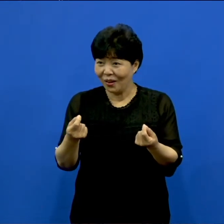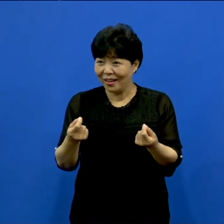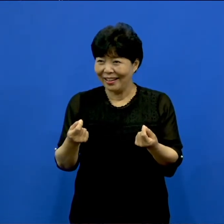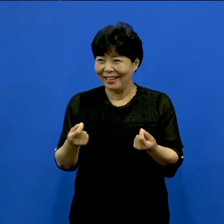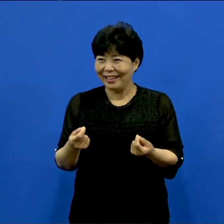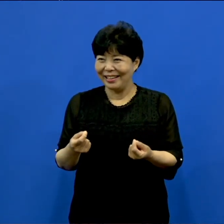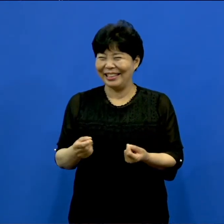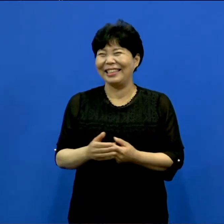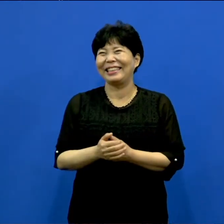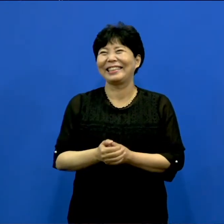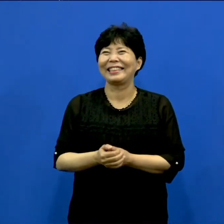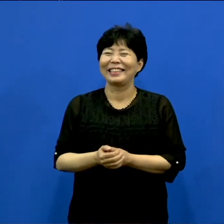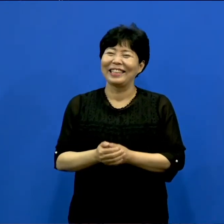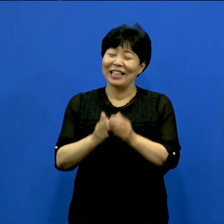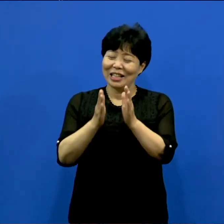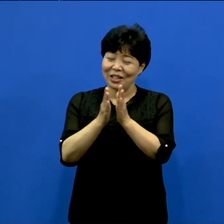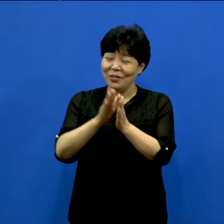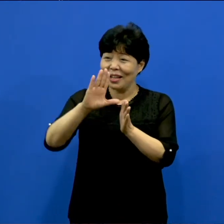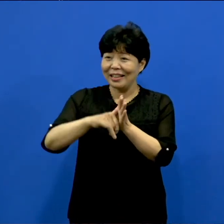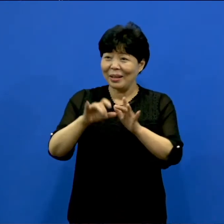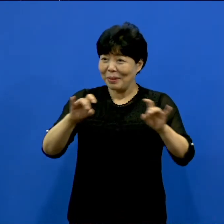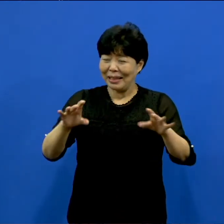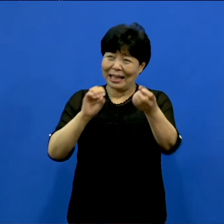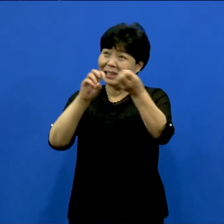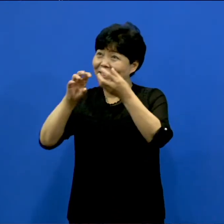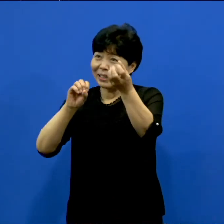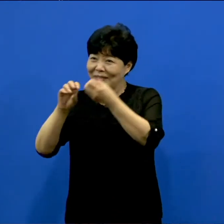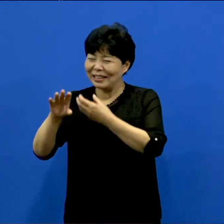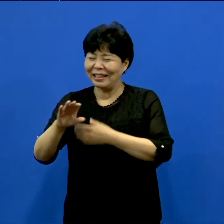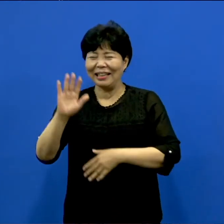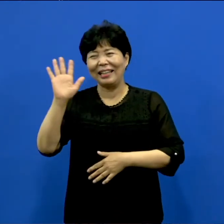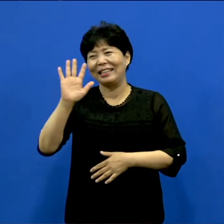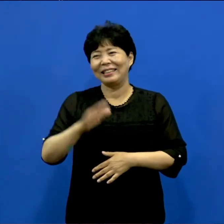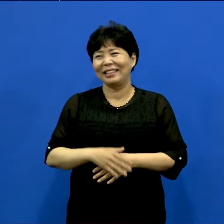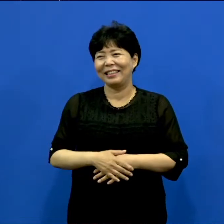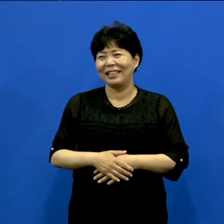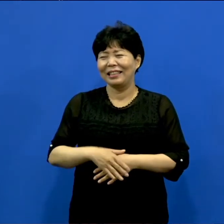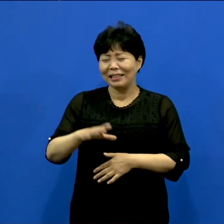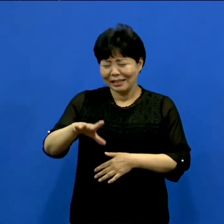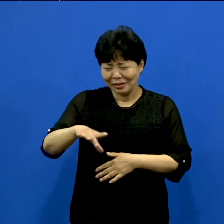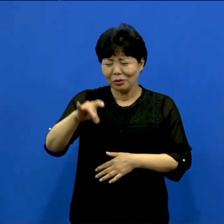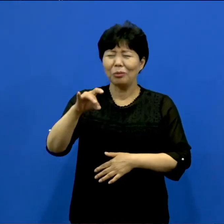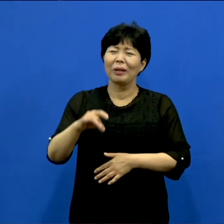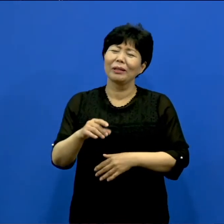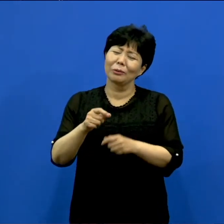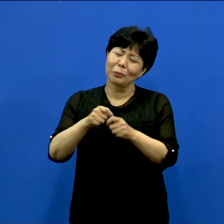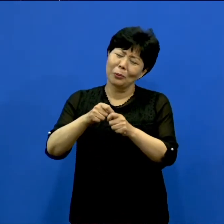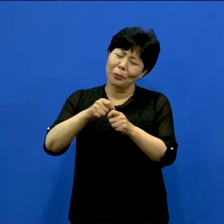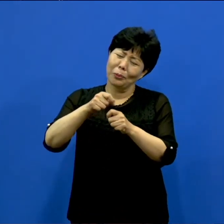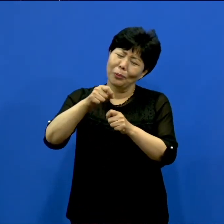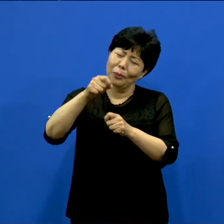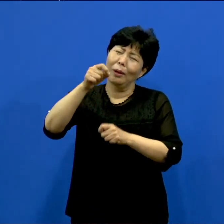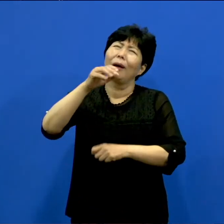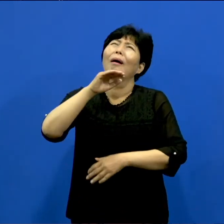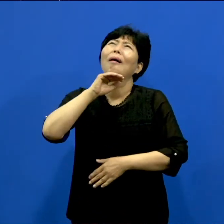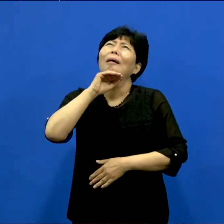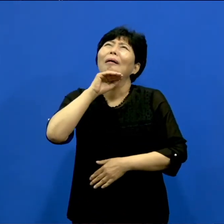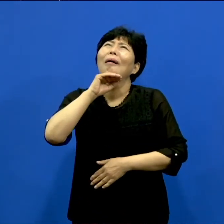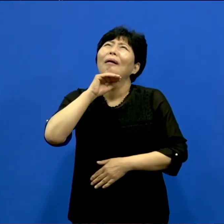진입니까? 기도의 시간에 그 기도를 몸으로 배게 하고, 때로는 하나님께서 나에게 응답해 주시지